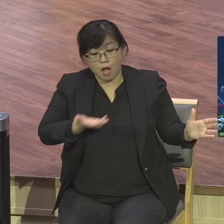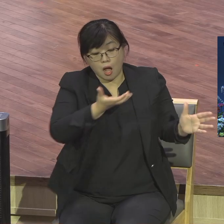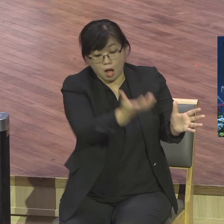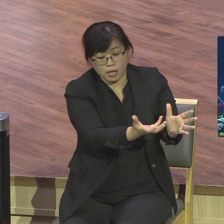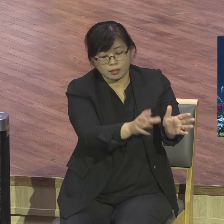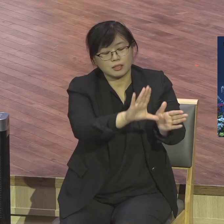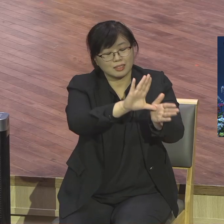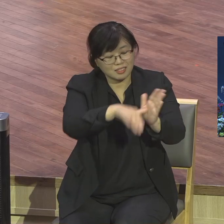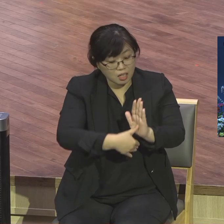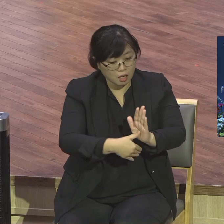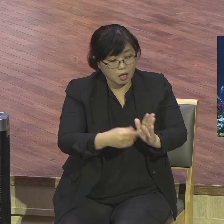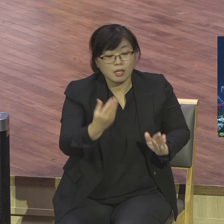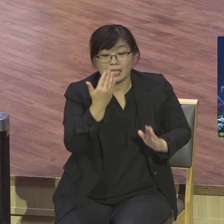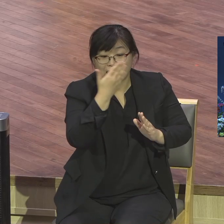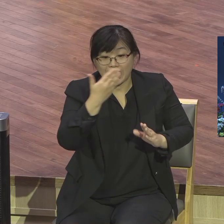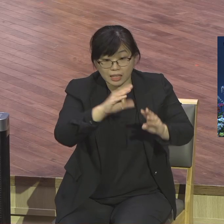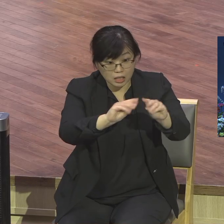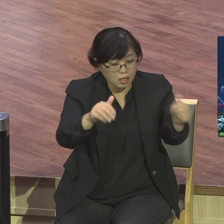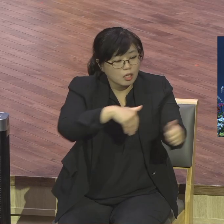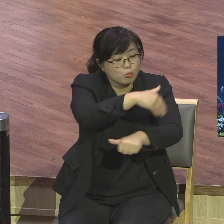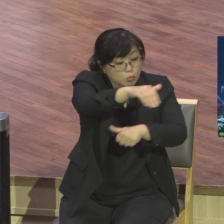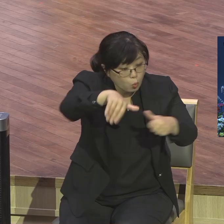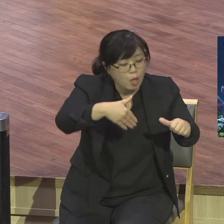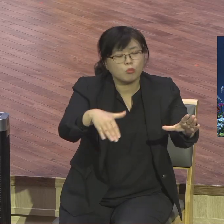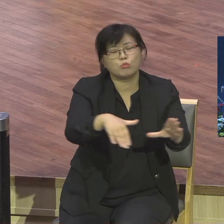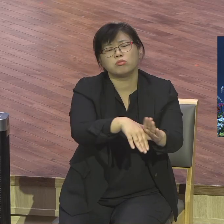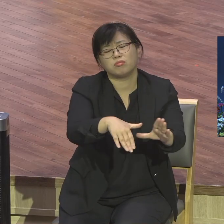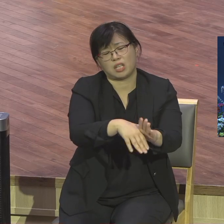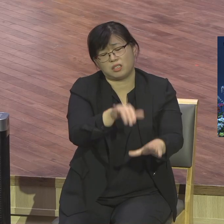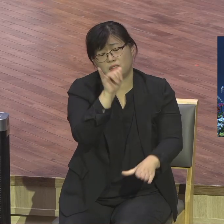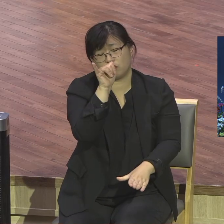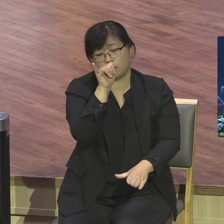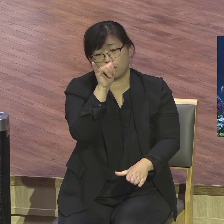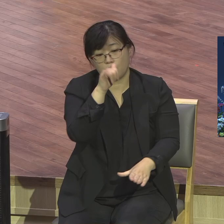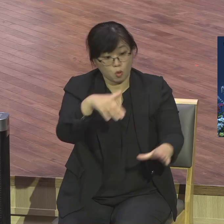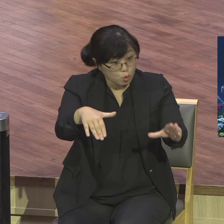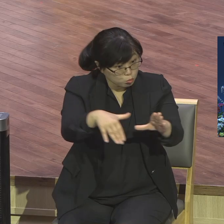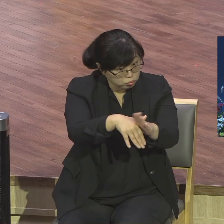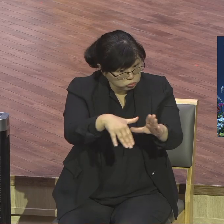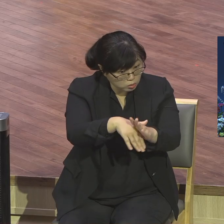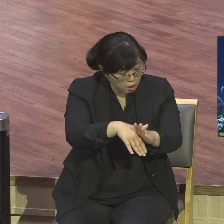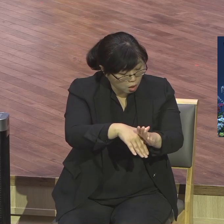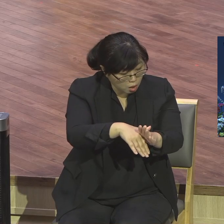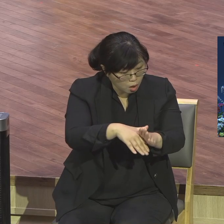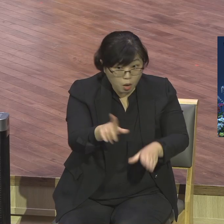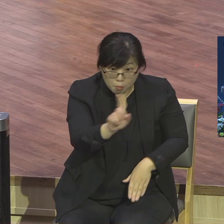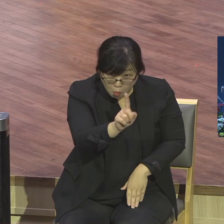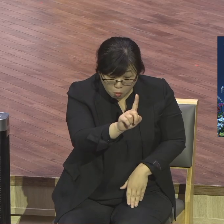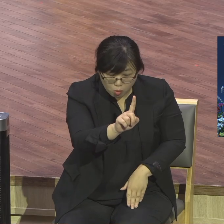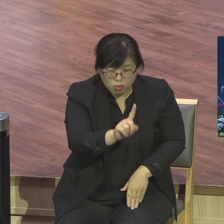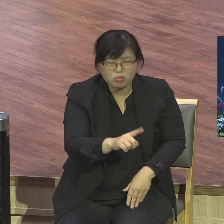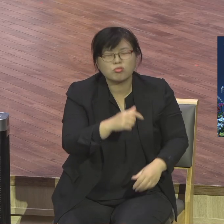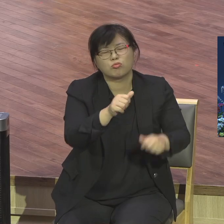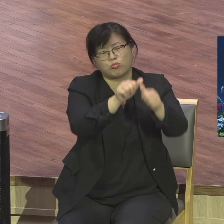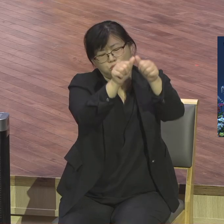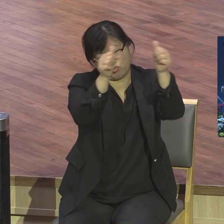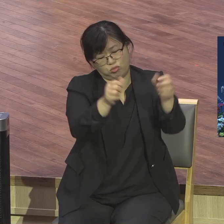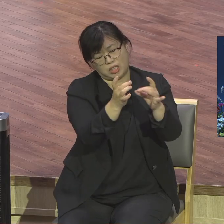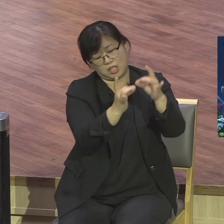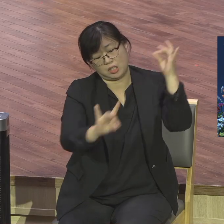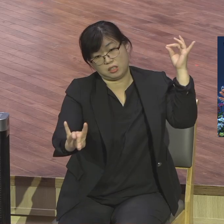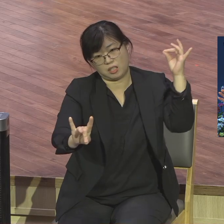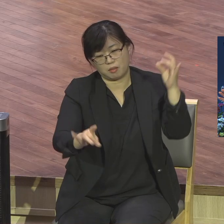문화는 무시 못합니다. 문화라는 이름으로 우상들이 있어요. 우상들이. 대표적으로 발과